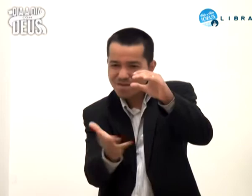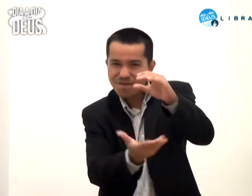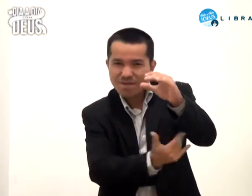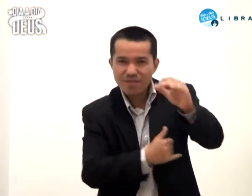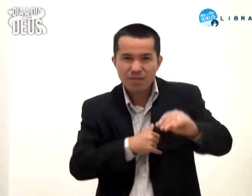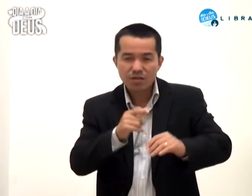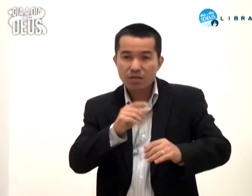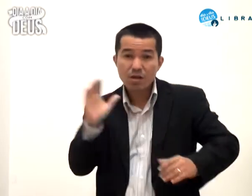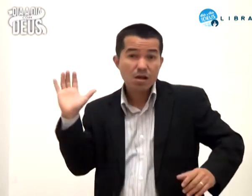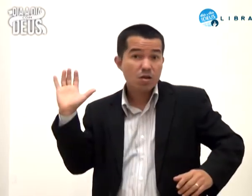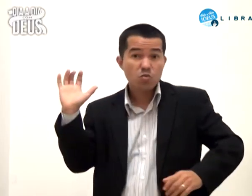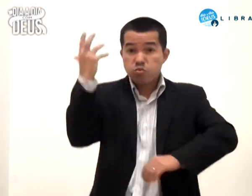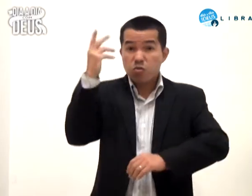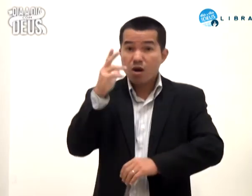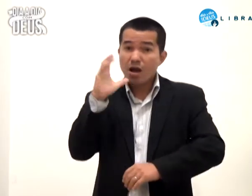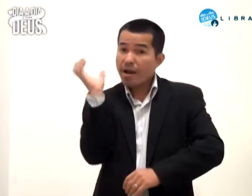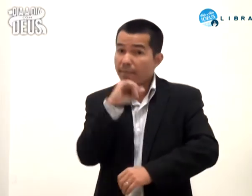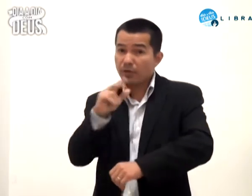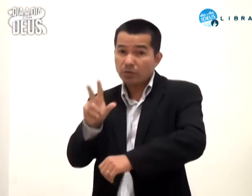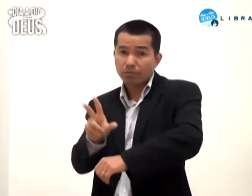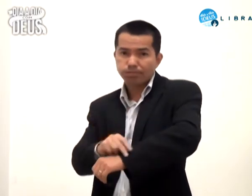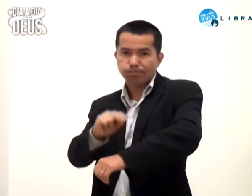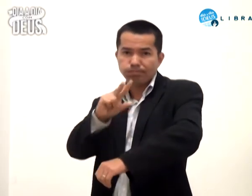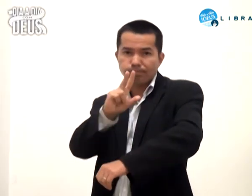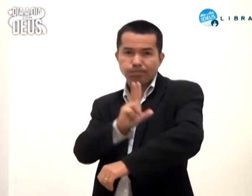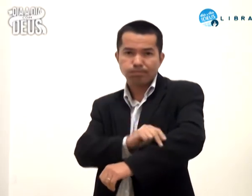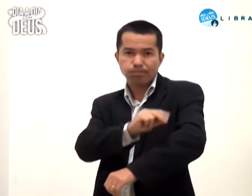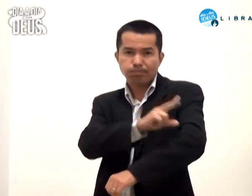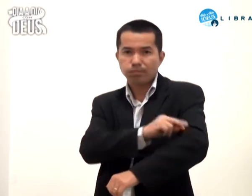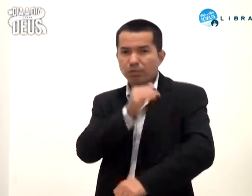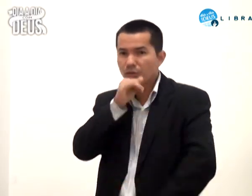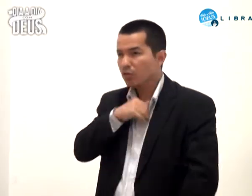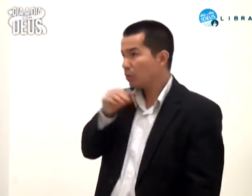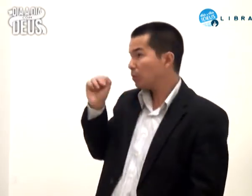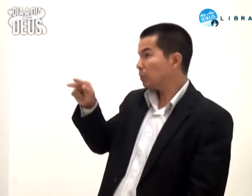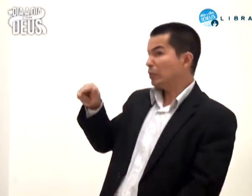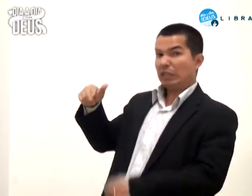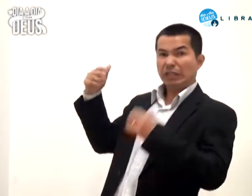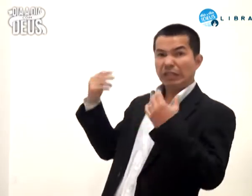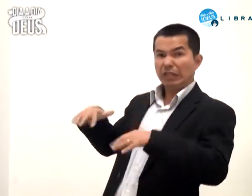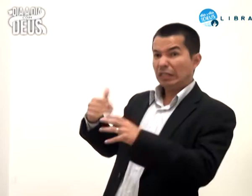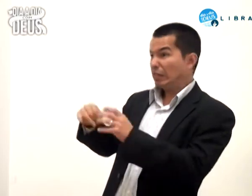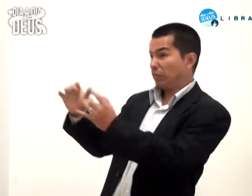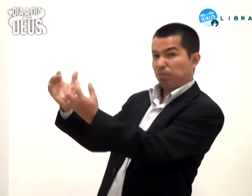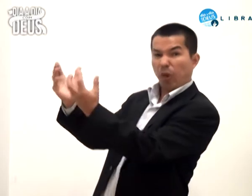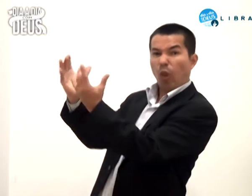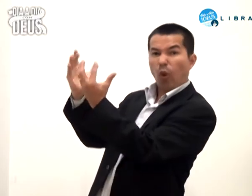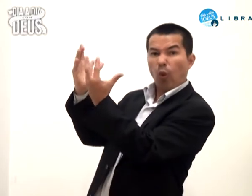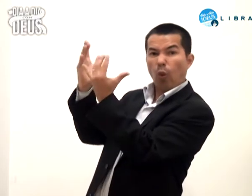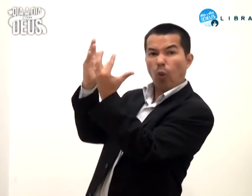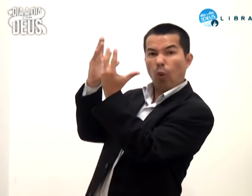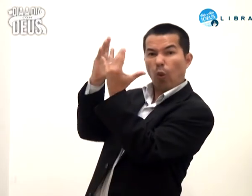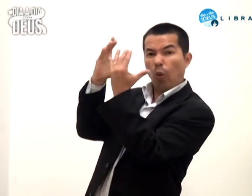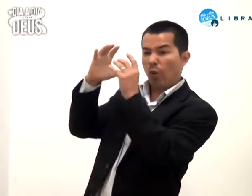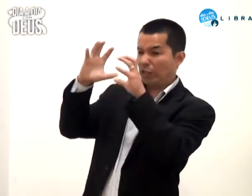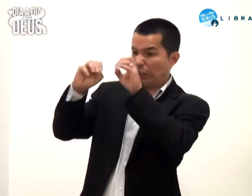você escuta aquele zumbido, batendo asa, 5 minutos depois não tem mais nada. E assim como você ganha,